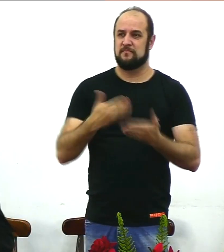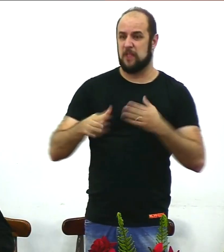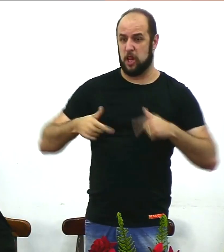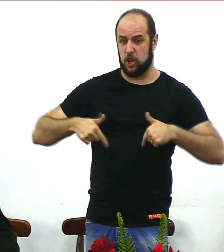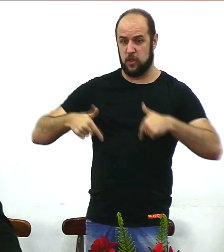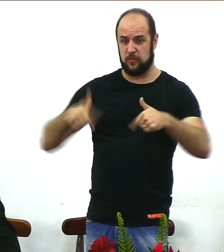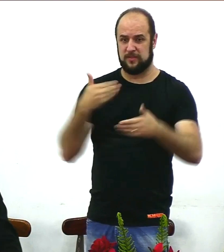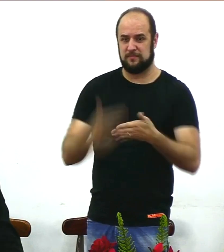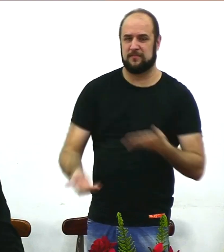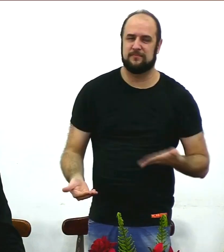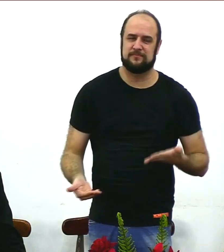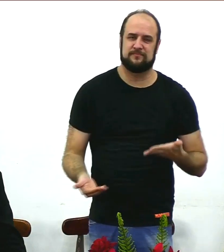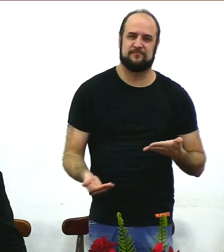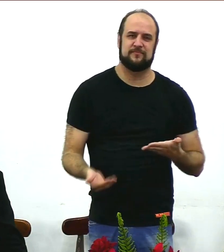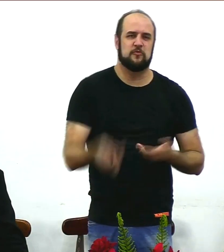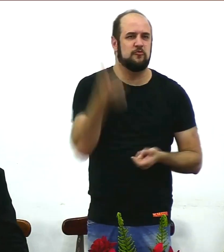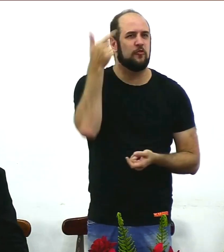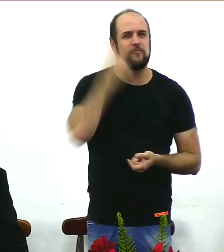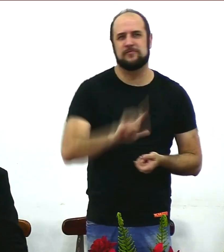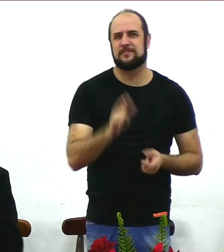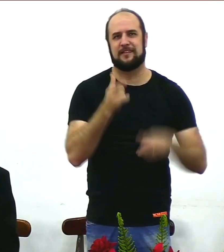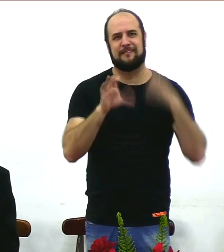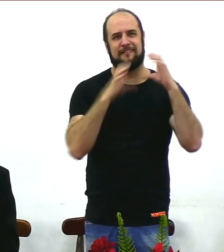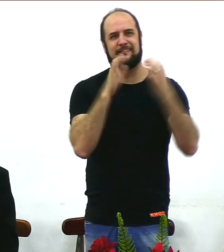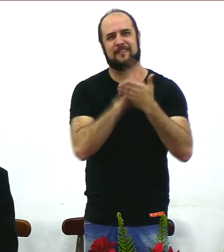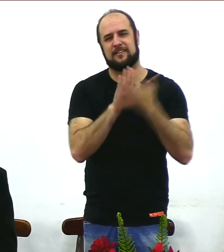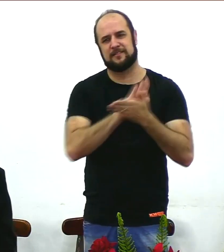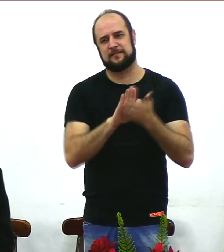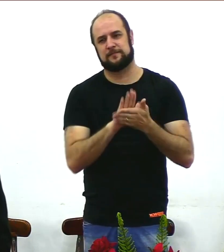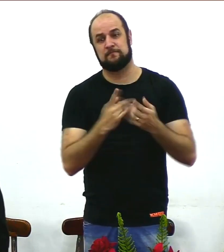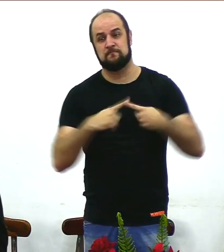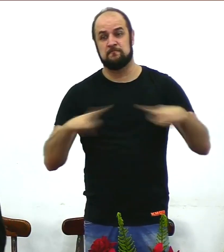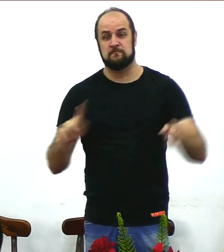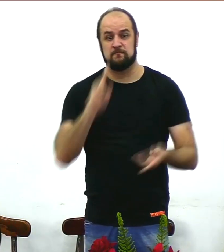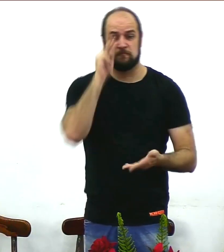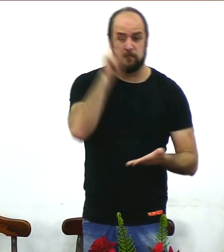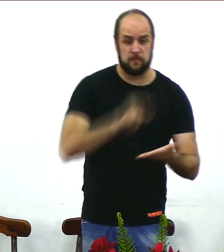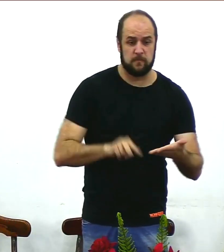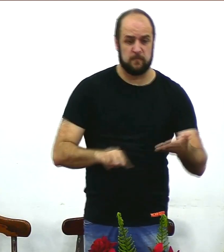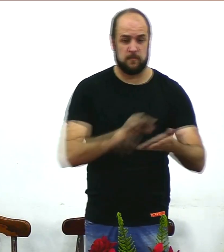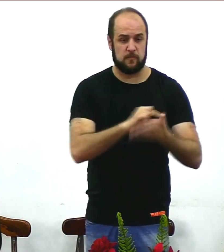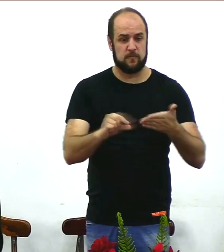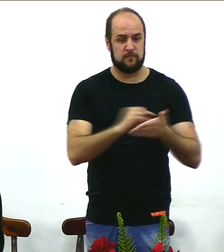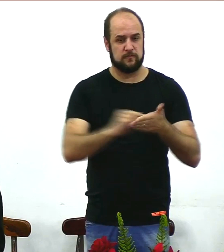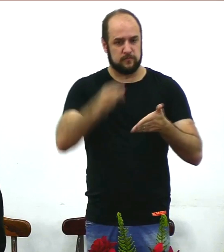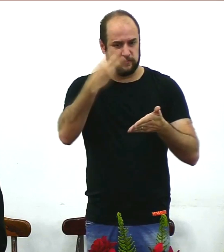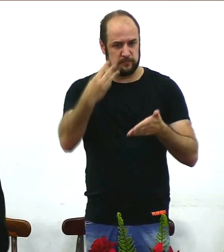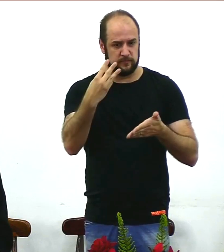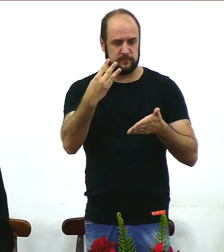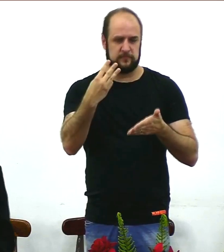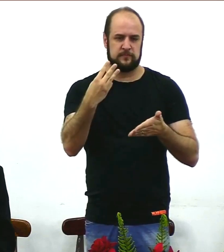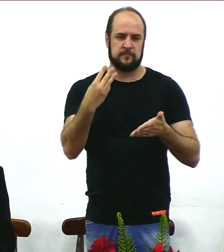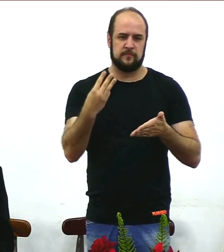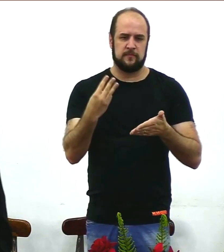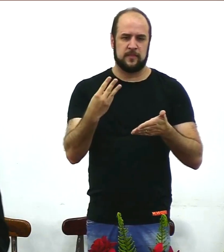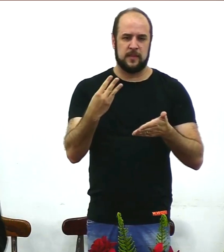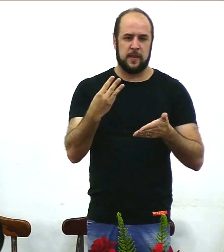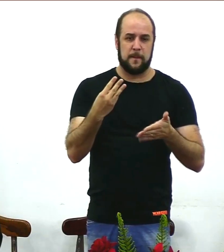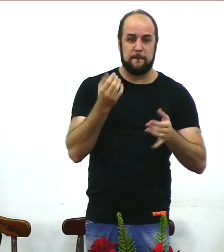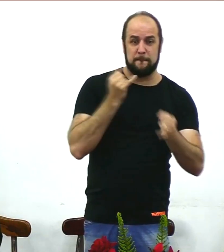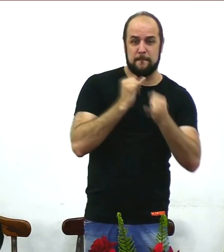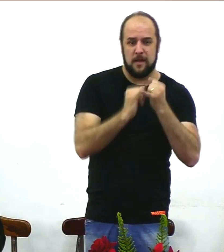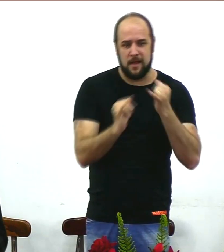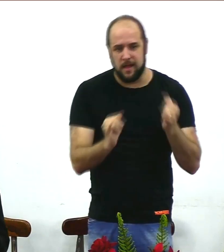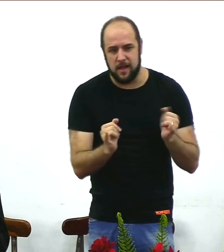cítara, as harpas e o canto de louvor a Deus. Mas também está